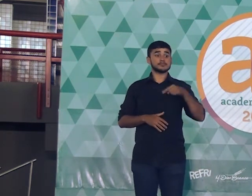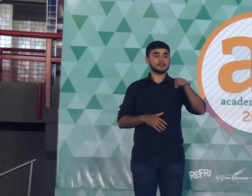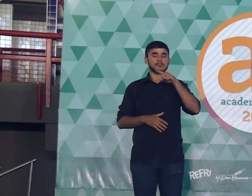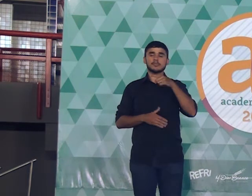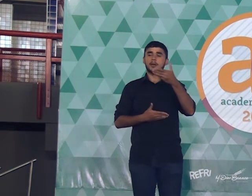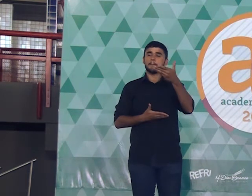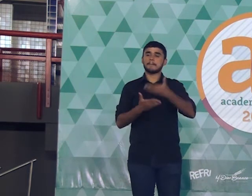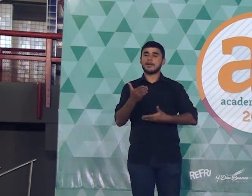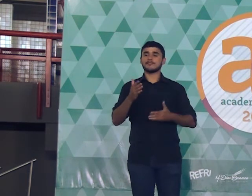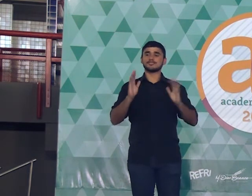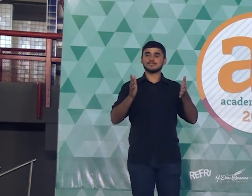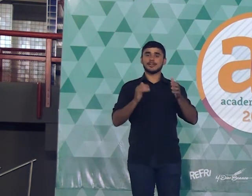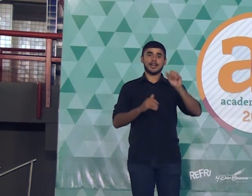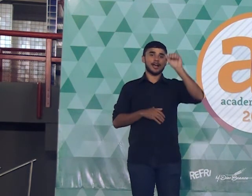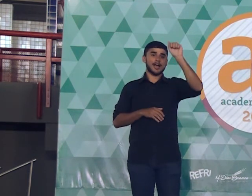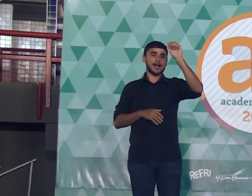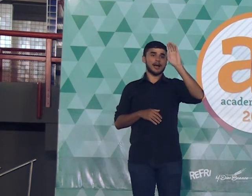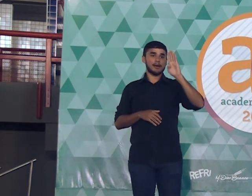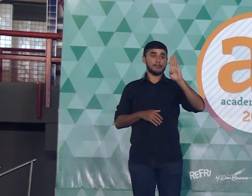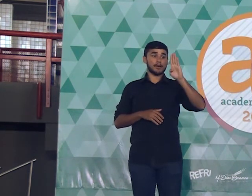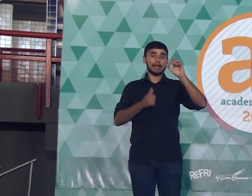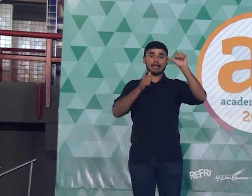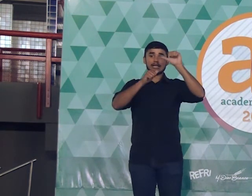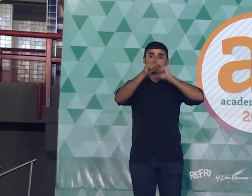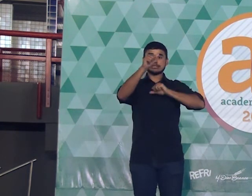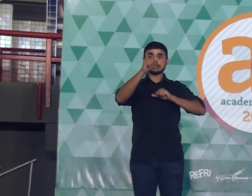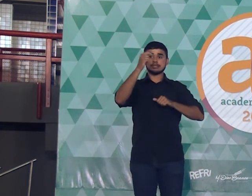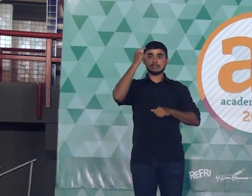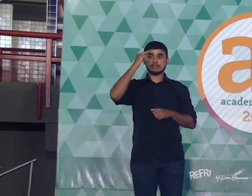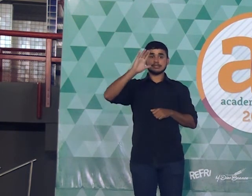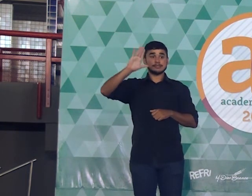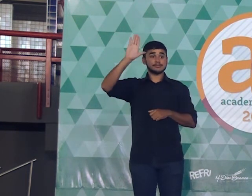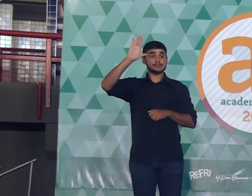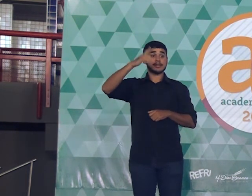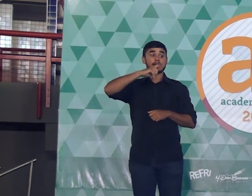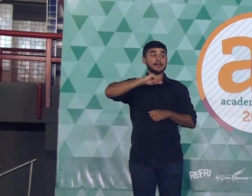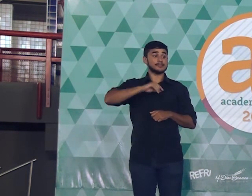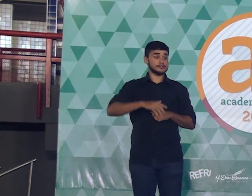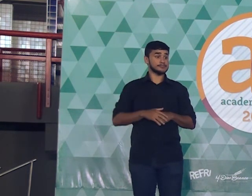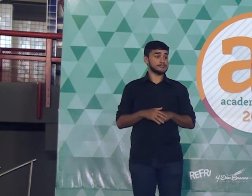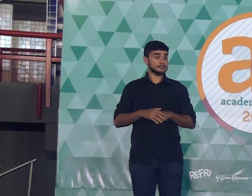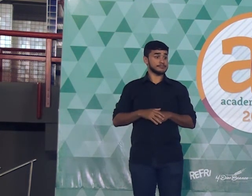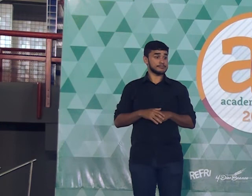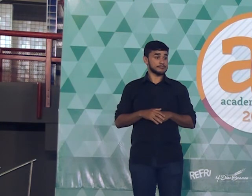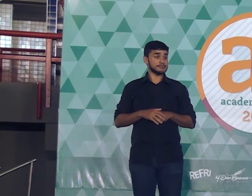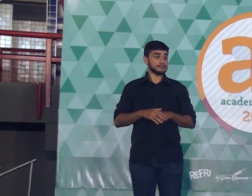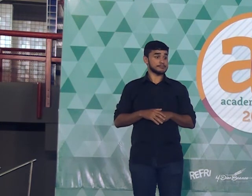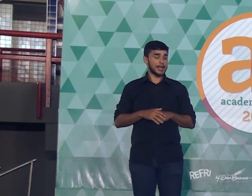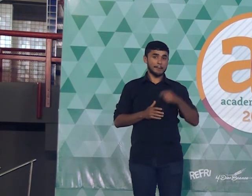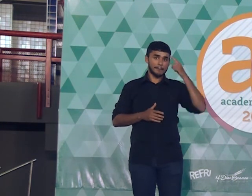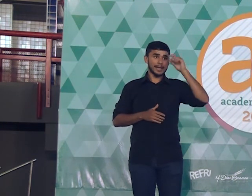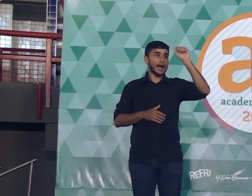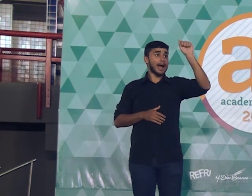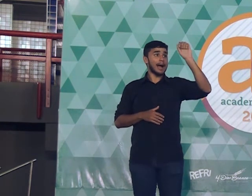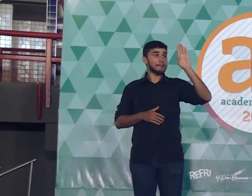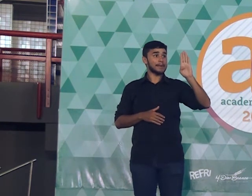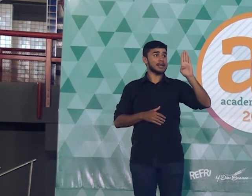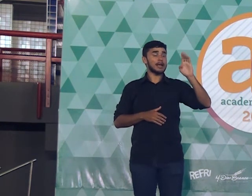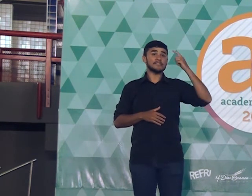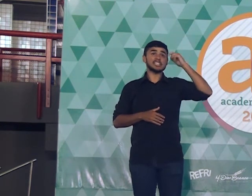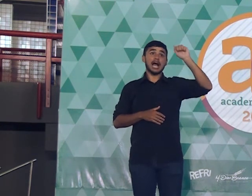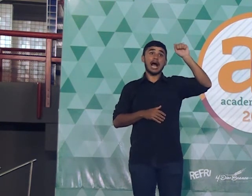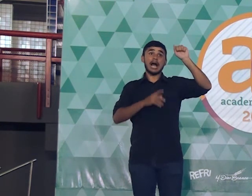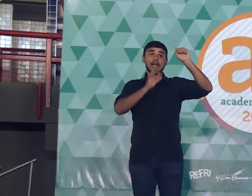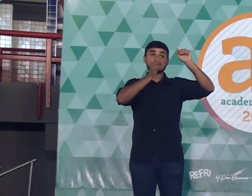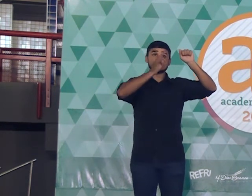prova qualquer já trocou a resposta correta pela errada porque voltou para a mesma questão? Olha aí, vários de